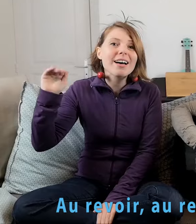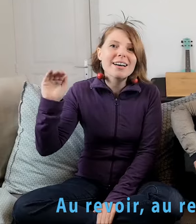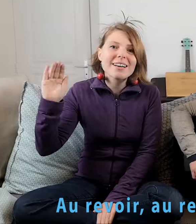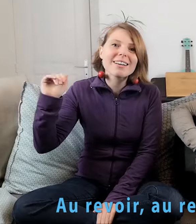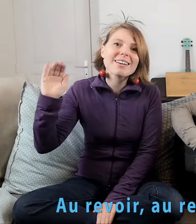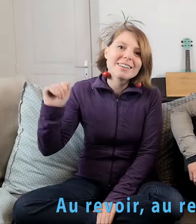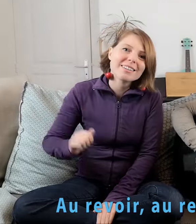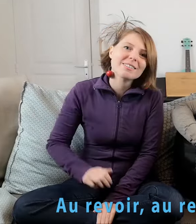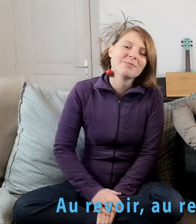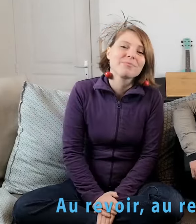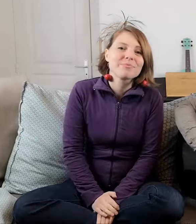revoir.